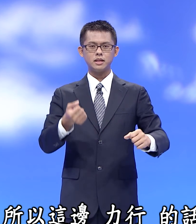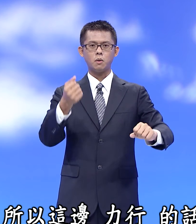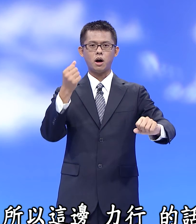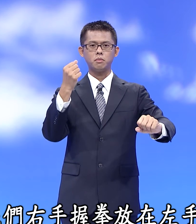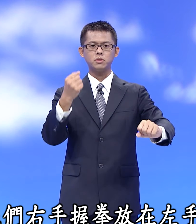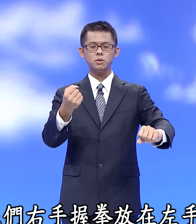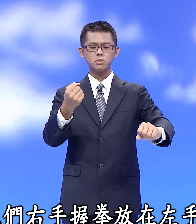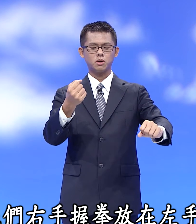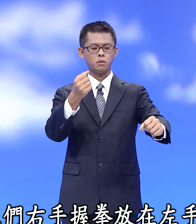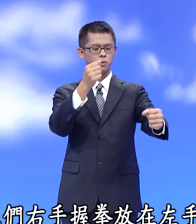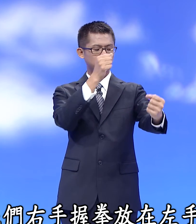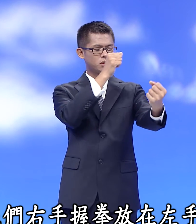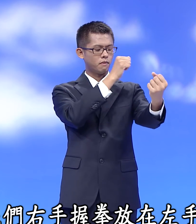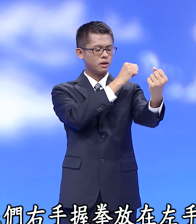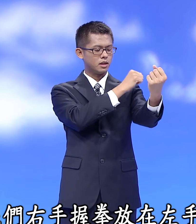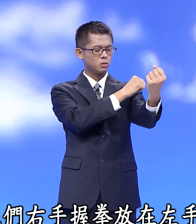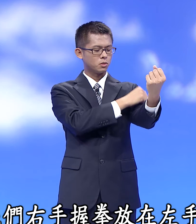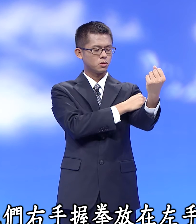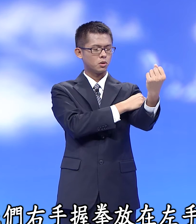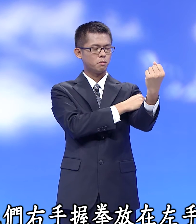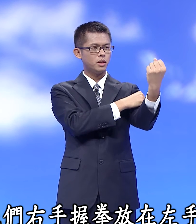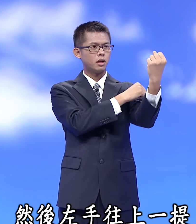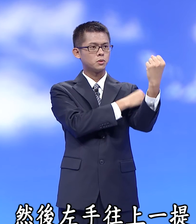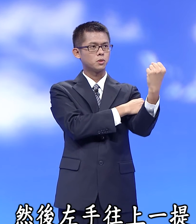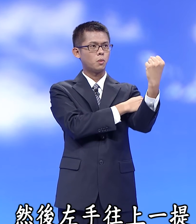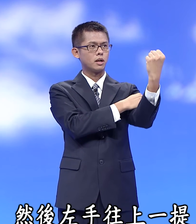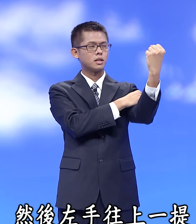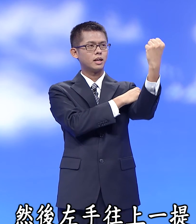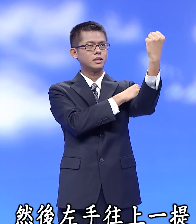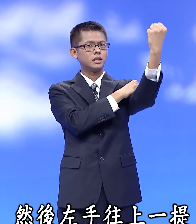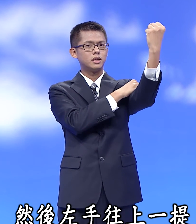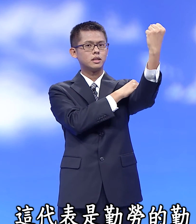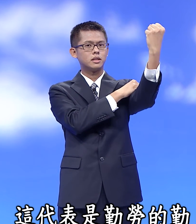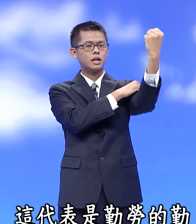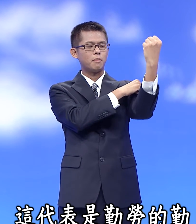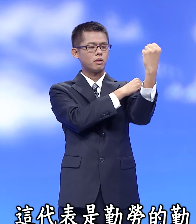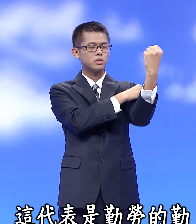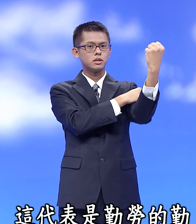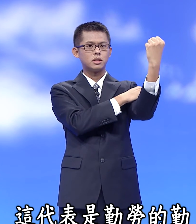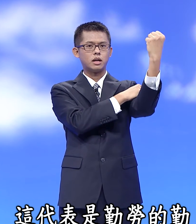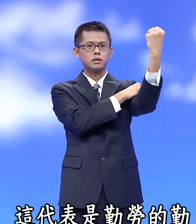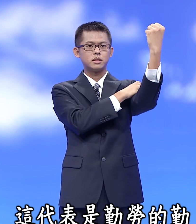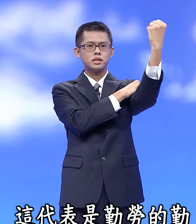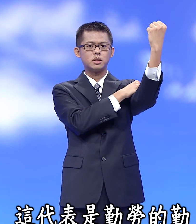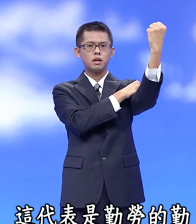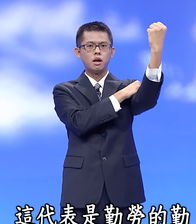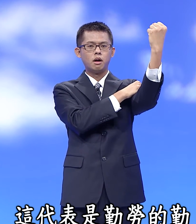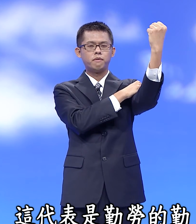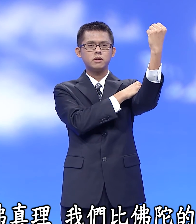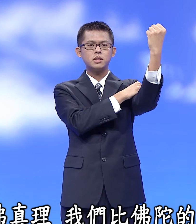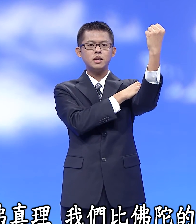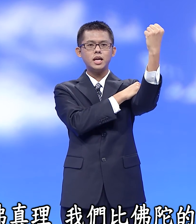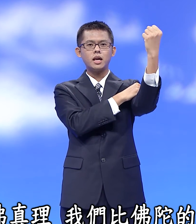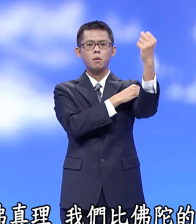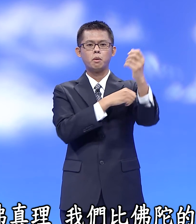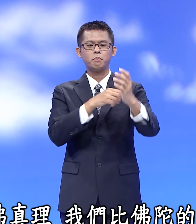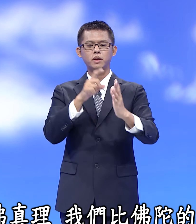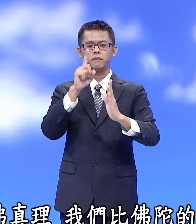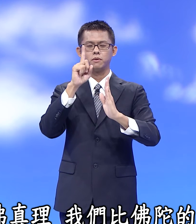话，我们右手握拳放在左手手臂，然后左手往上一提，这代表是勤劳的勤。佛真理，我们比佛陀